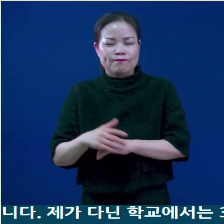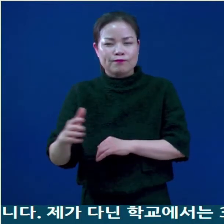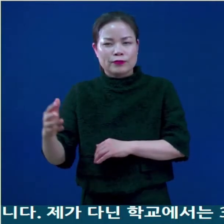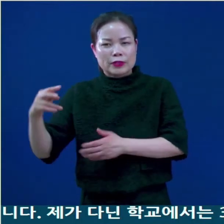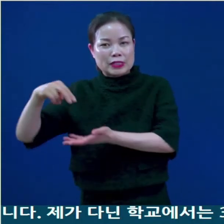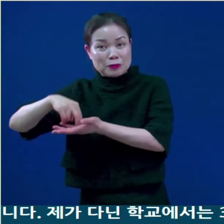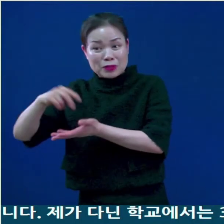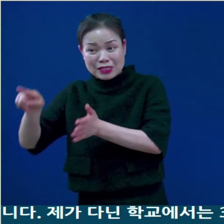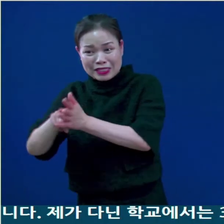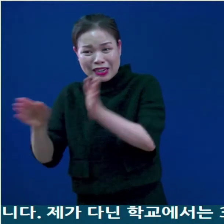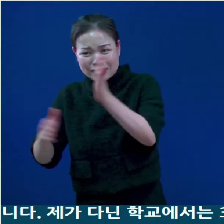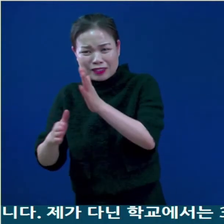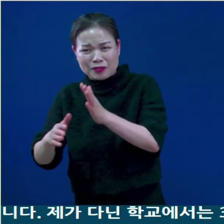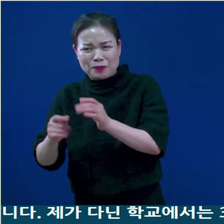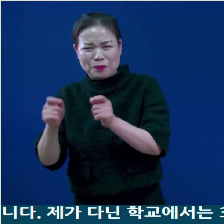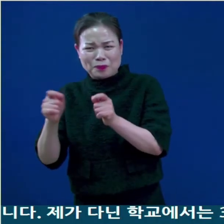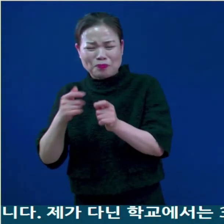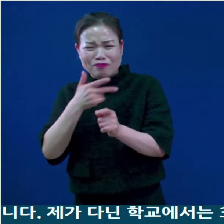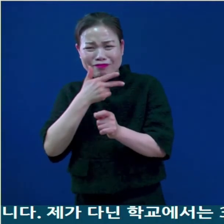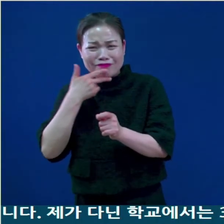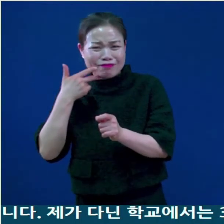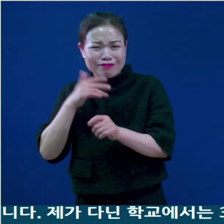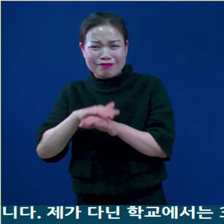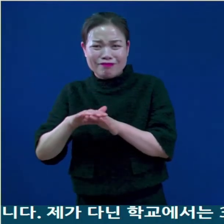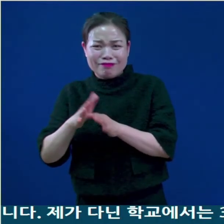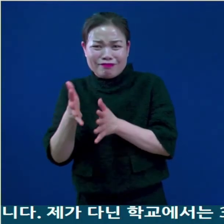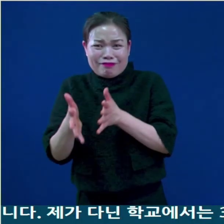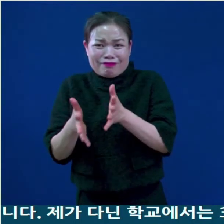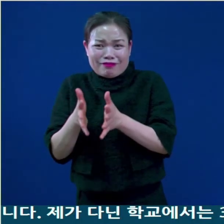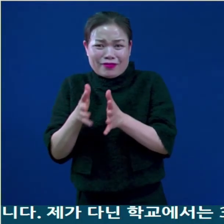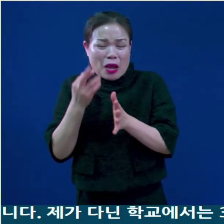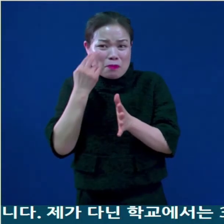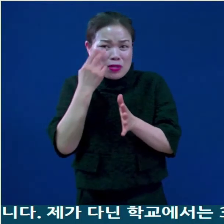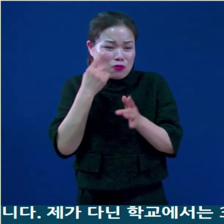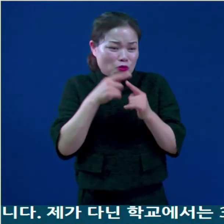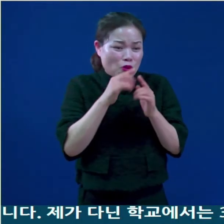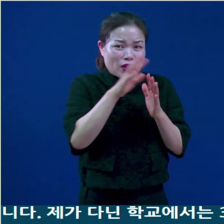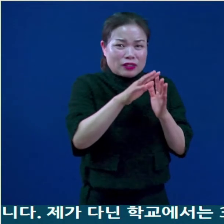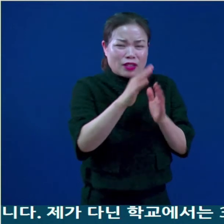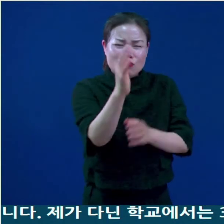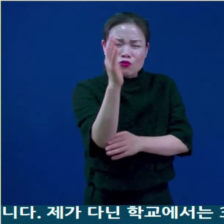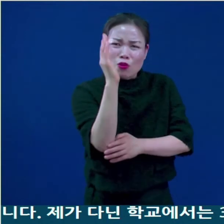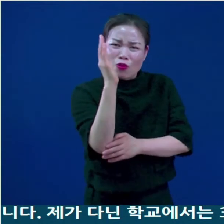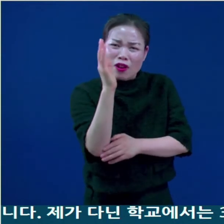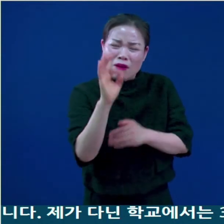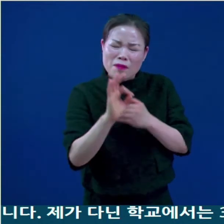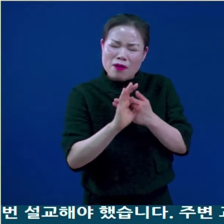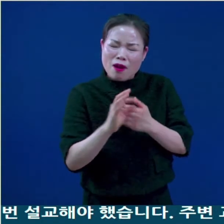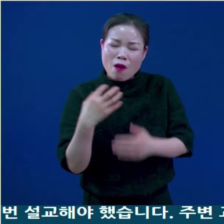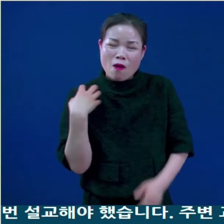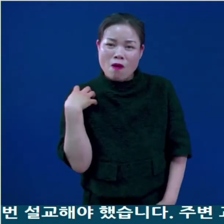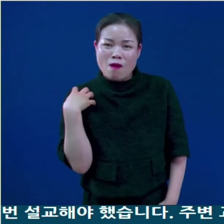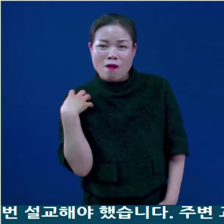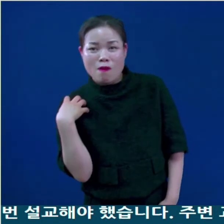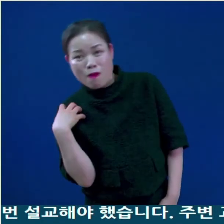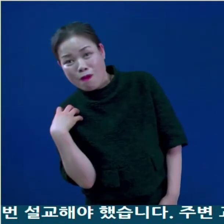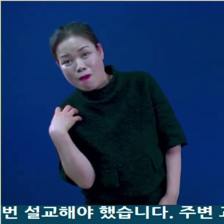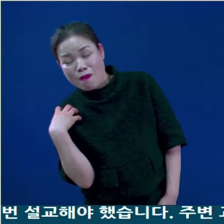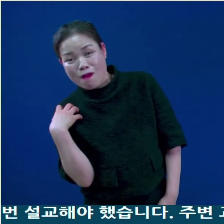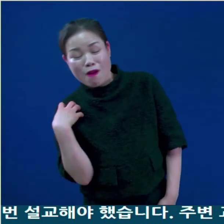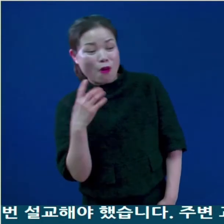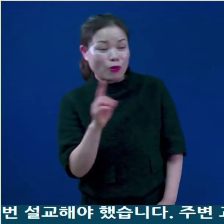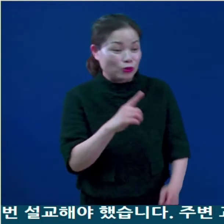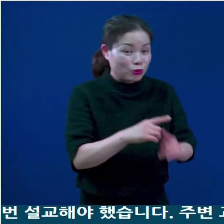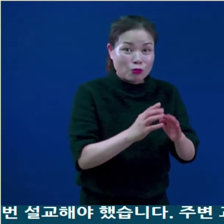맛이죠. 짧은 영어로 이제 미국 교회에 가서 설교를 하려면 참 부담이 많이 됩니다.